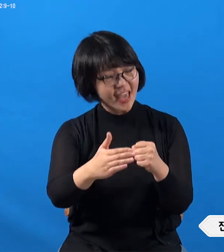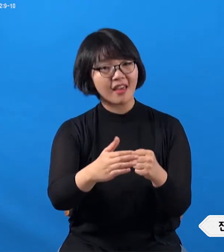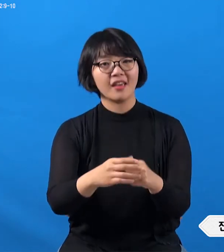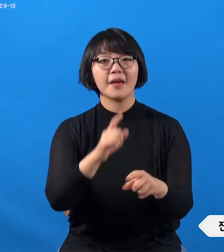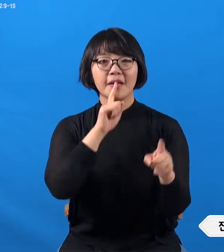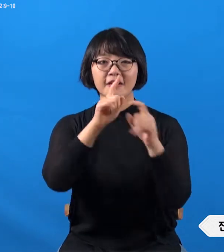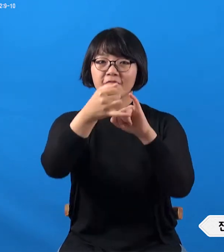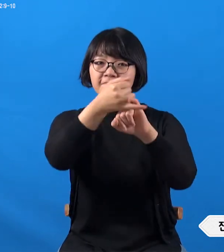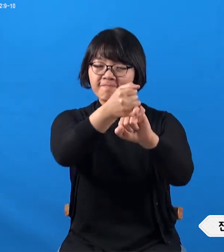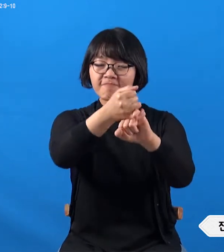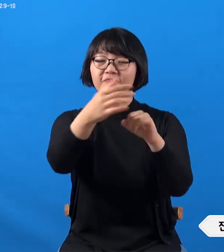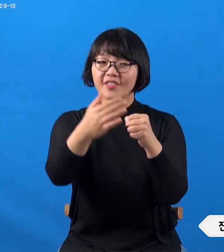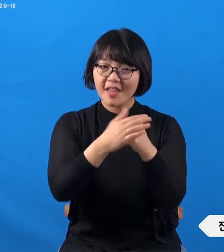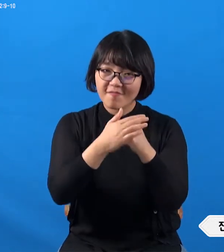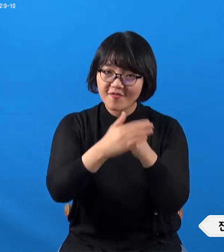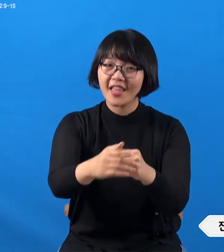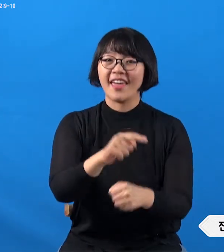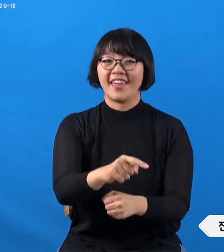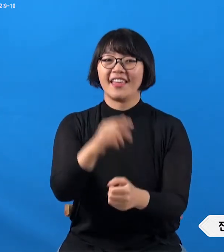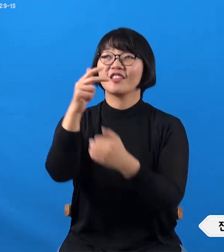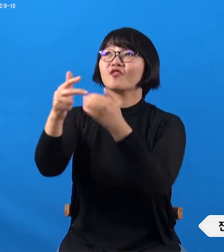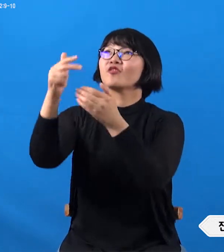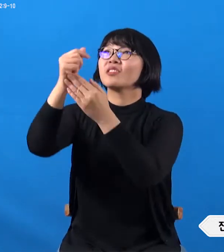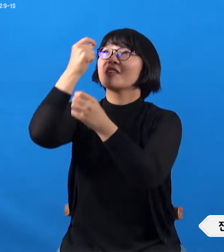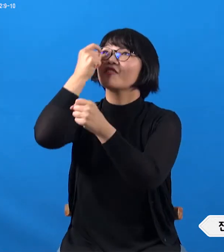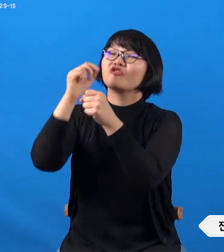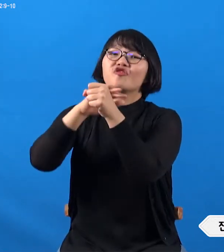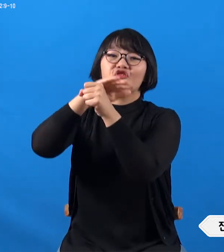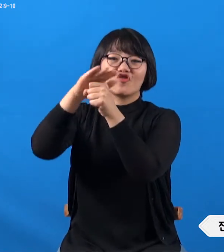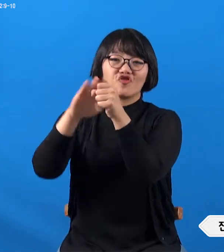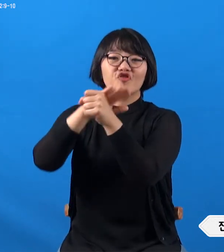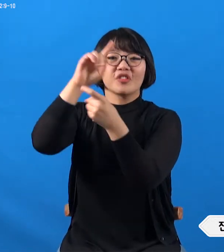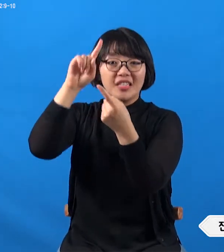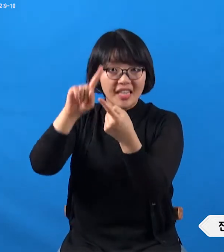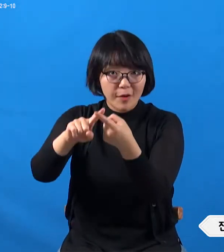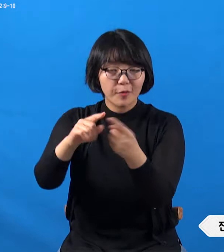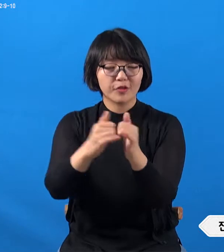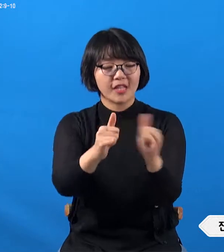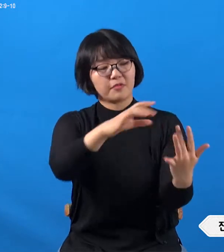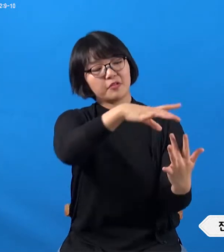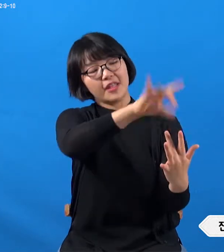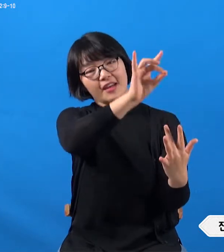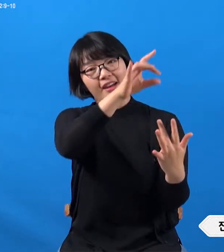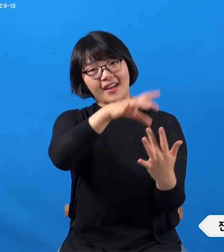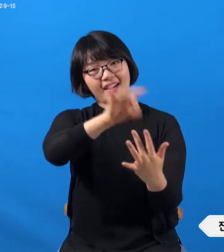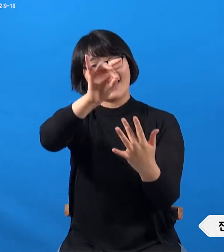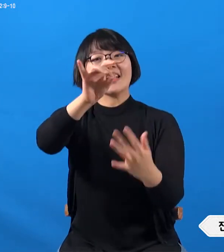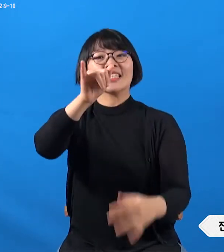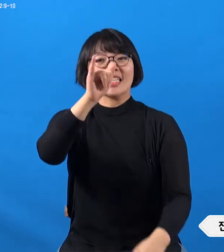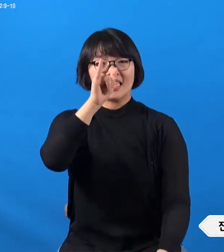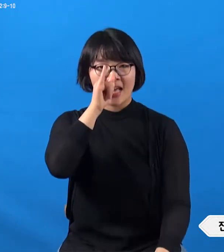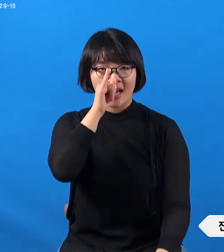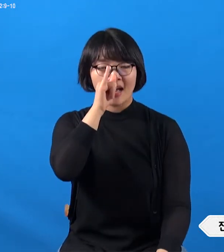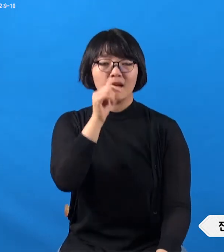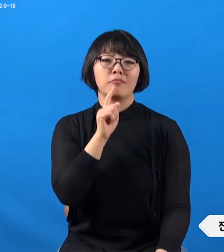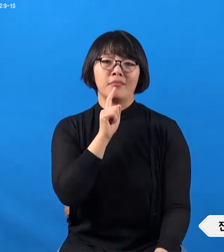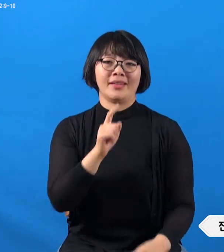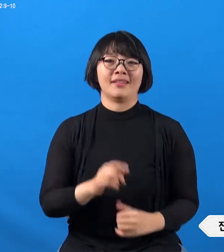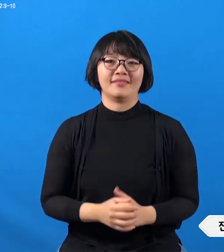사랑의 언약 때문에 그의 크신 긍휼에 따라 우리를 택하신 하나님의